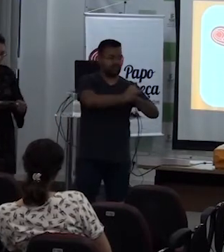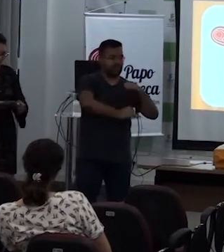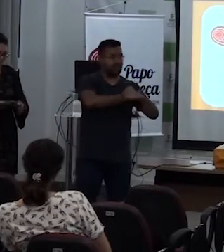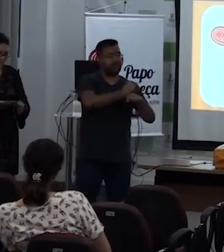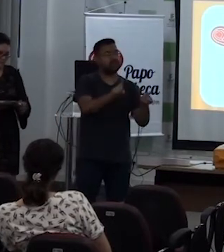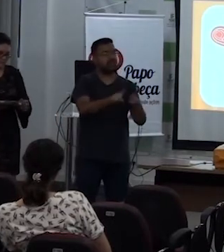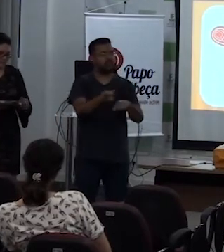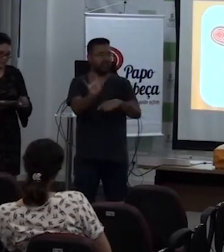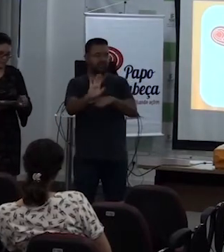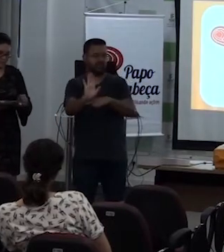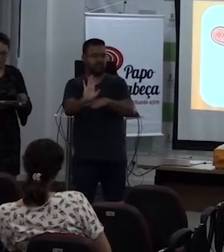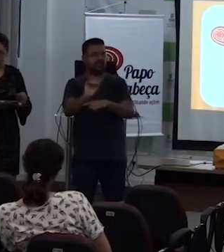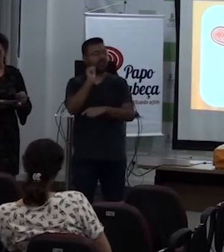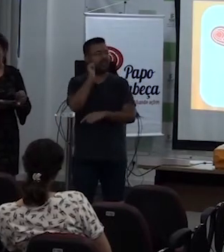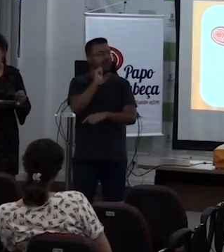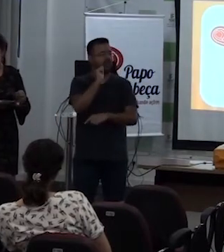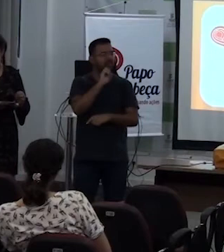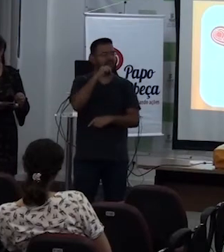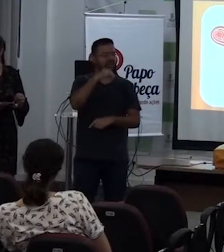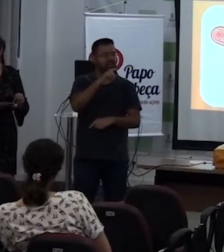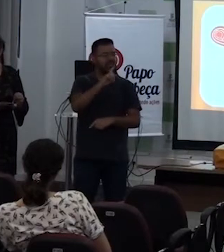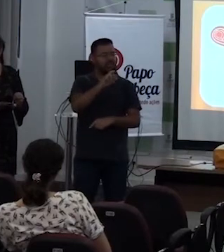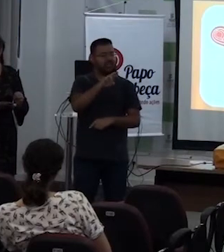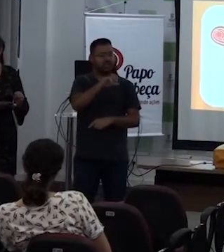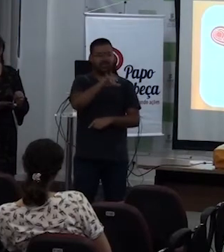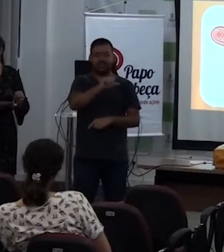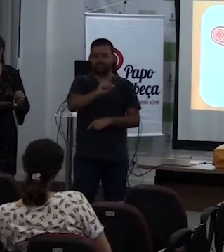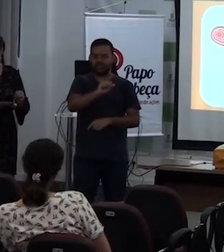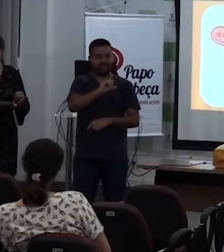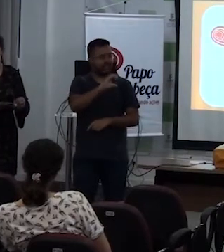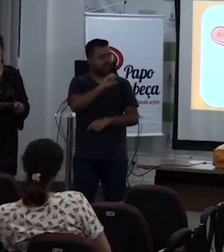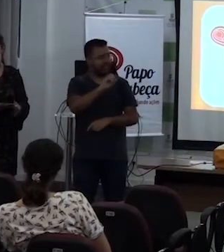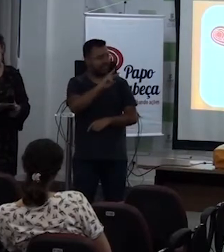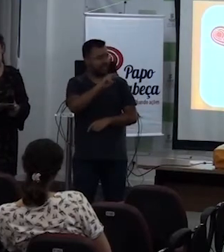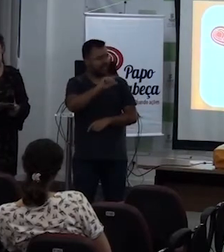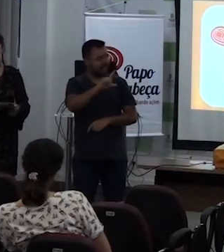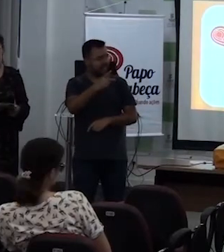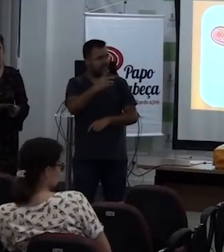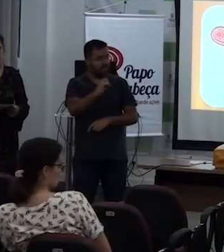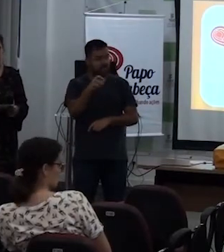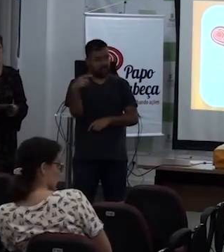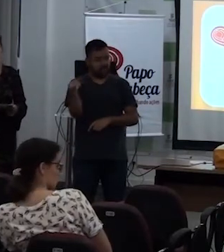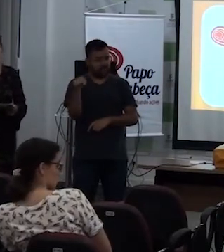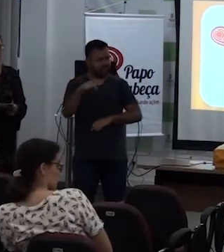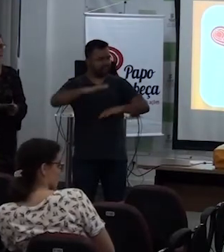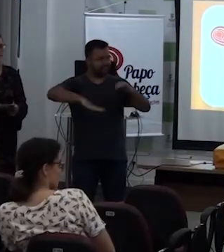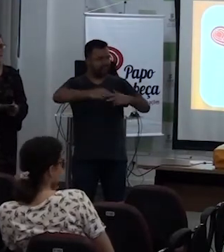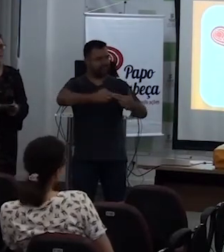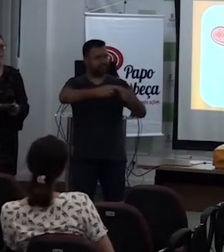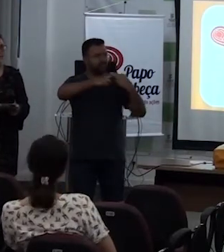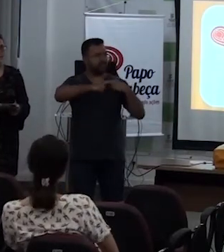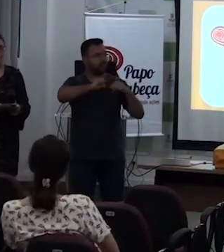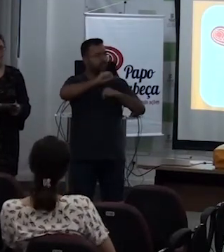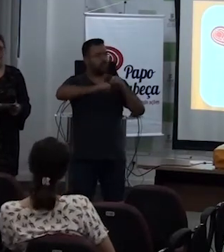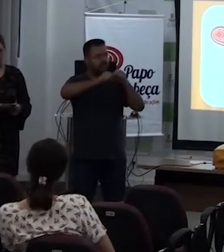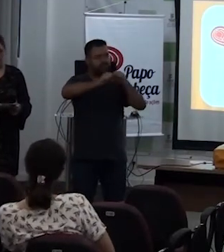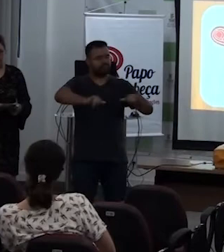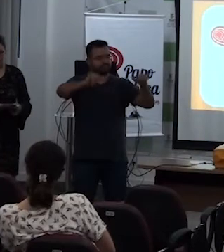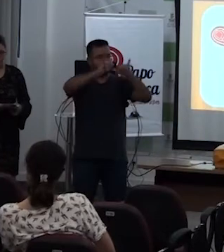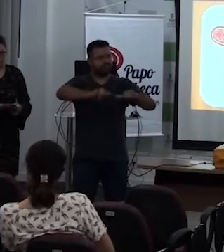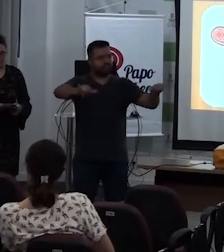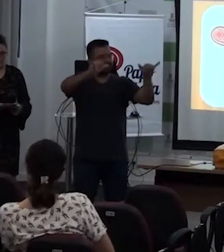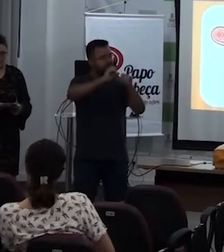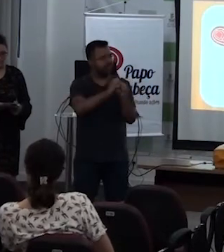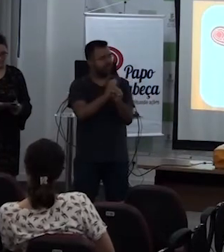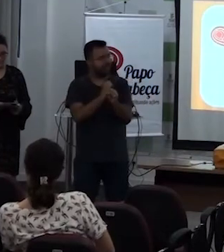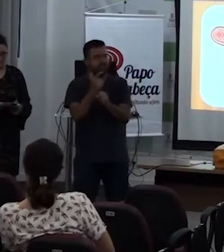vídeo, a Andréa Cristina Carvalho Cal, que foi responsável pela parte de divulgação do Papo Cabeça ao longo do